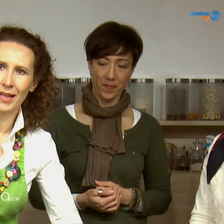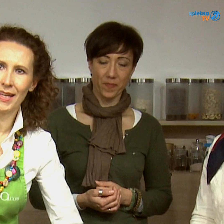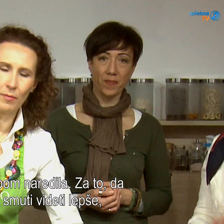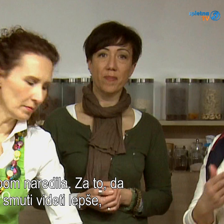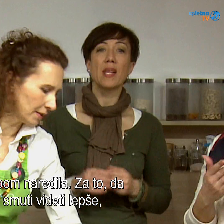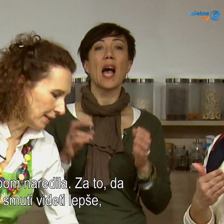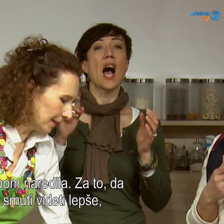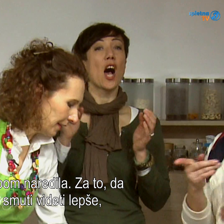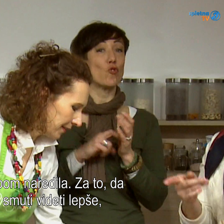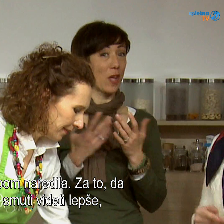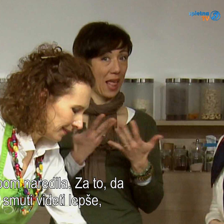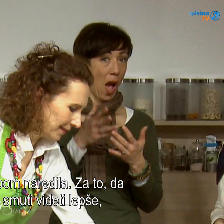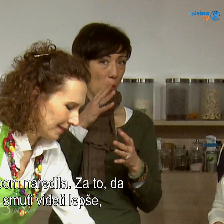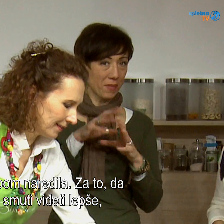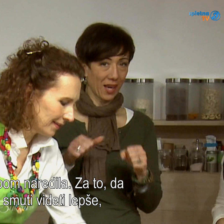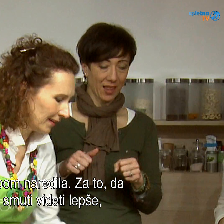Še nekaj bom naredila.